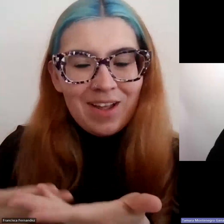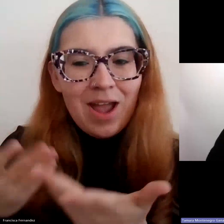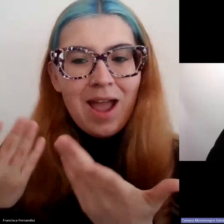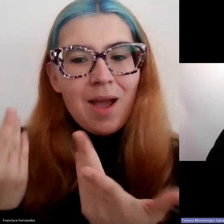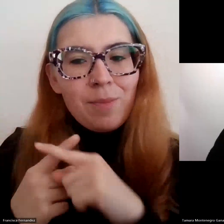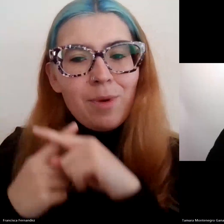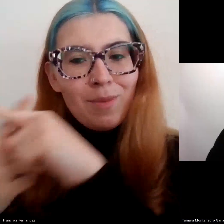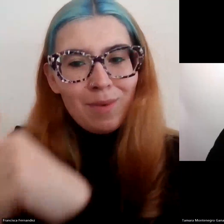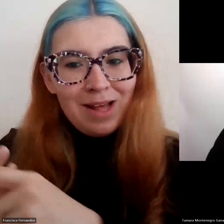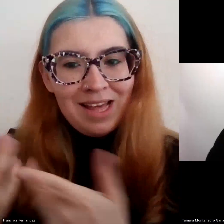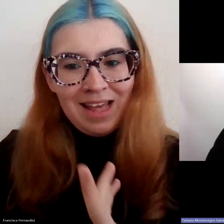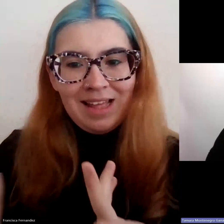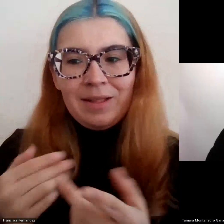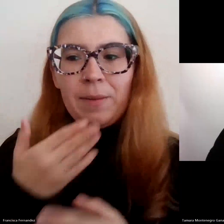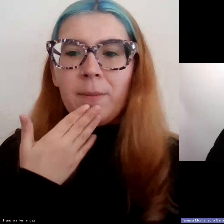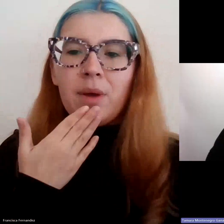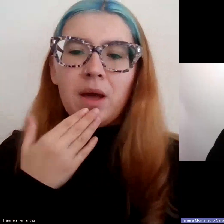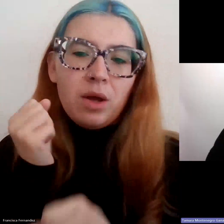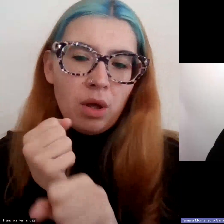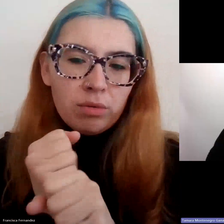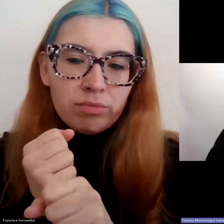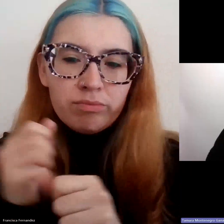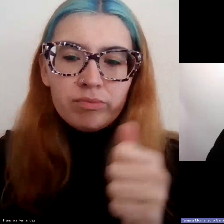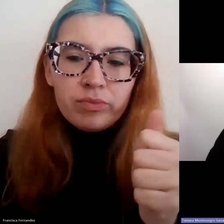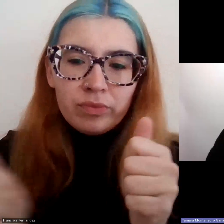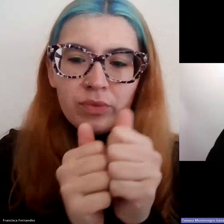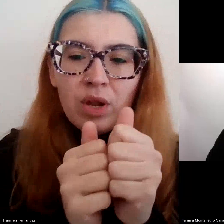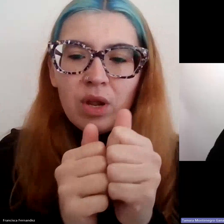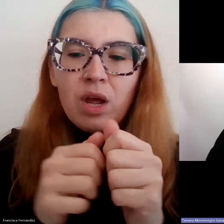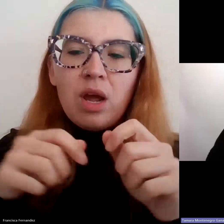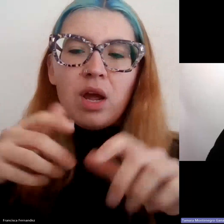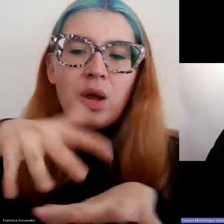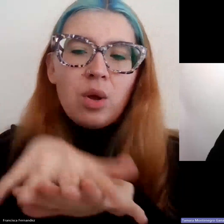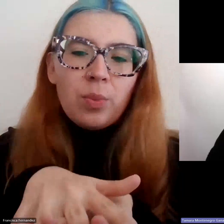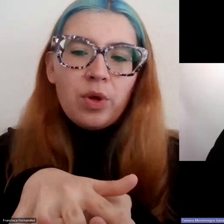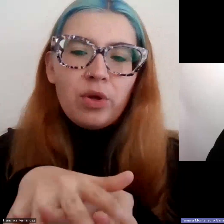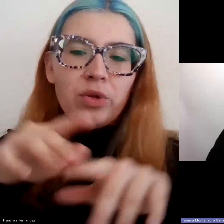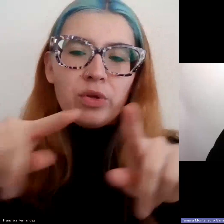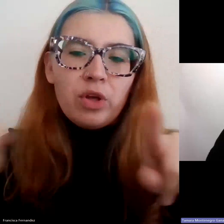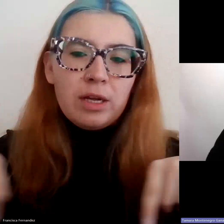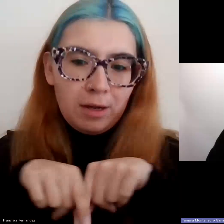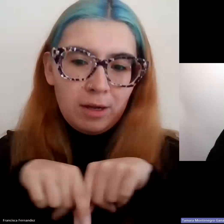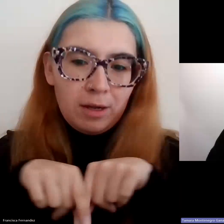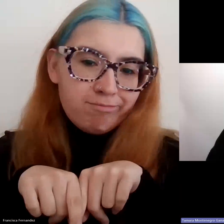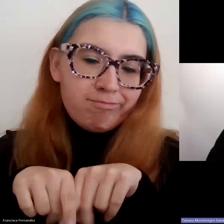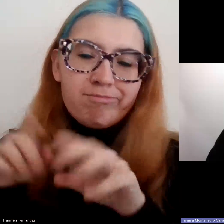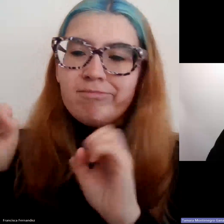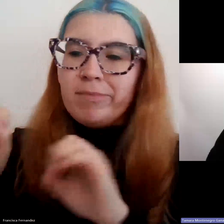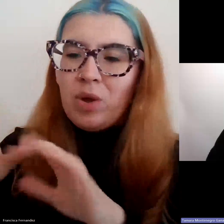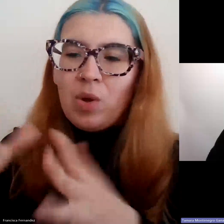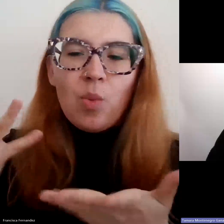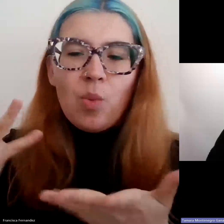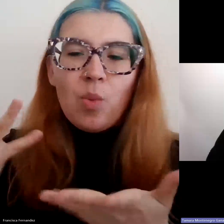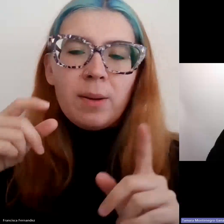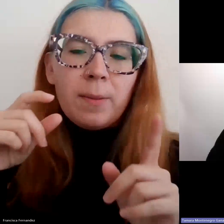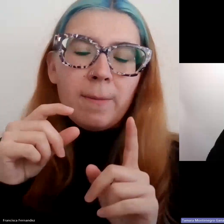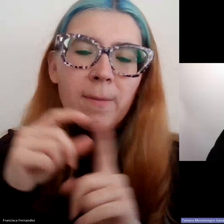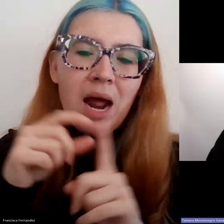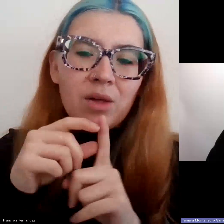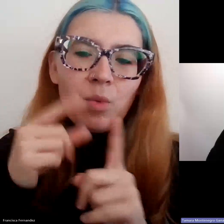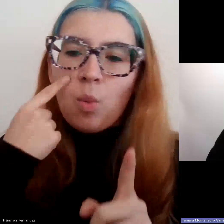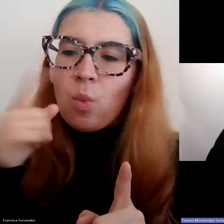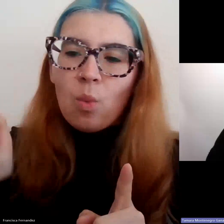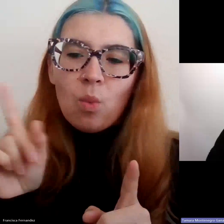comunicarse mejor en forma positiva. También que le dieran apoyo en la escuela de integración dentro de